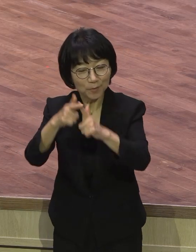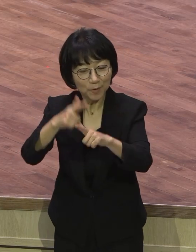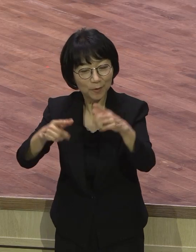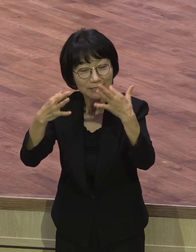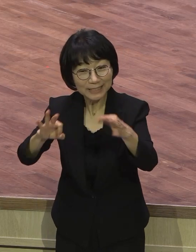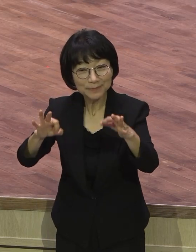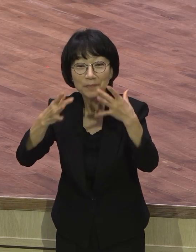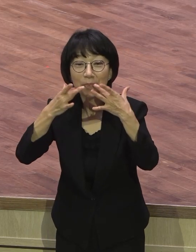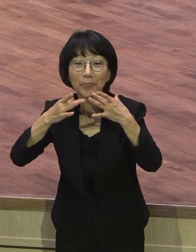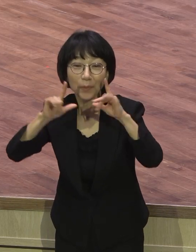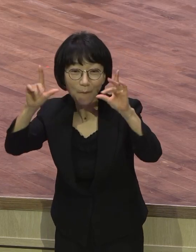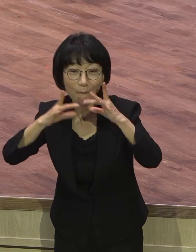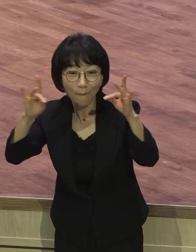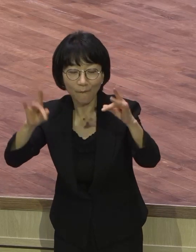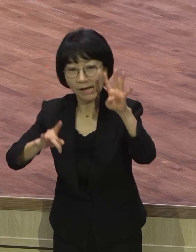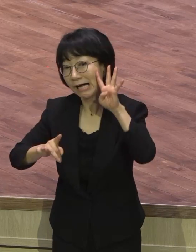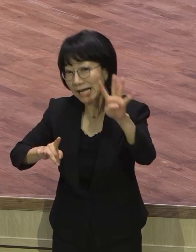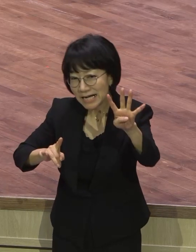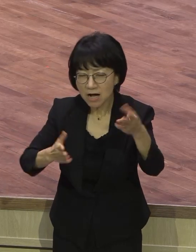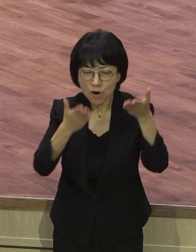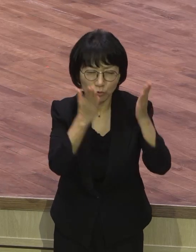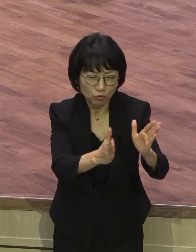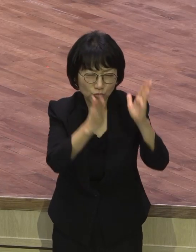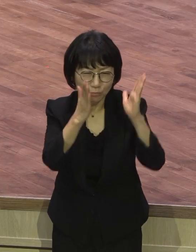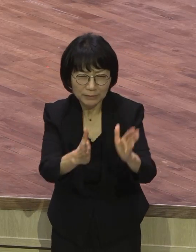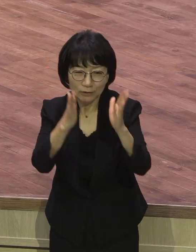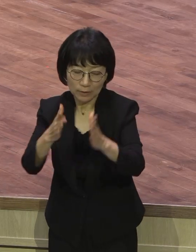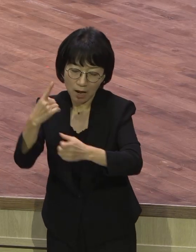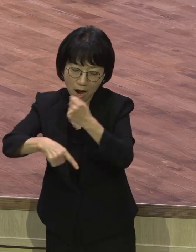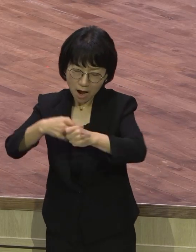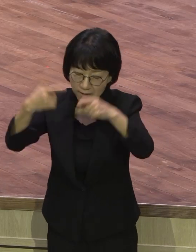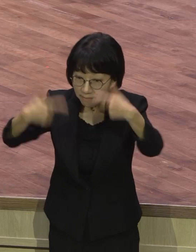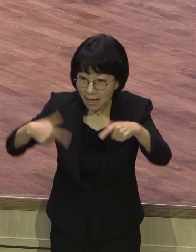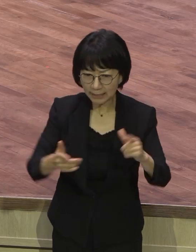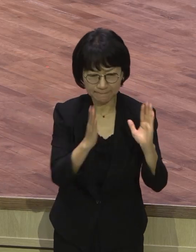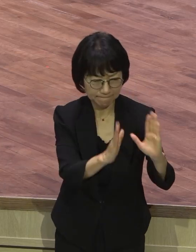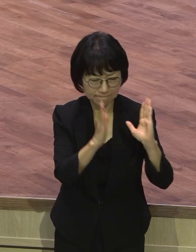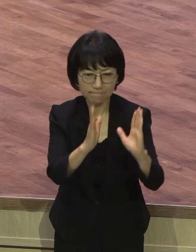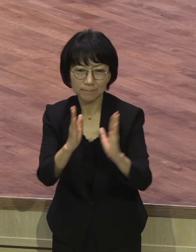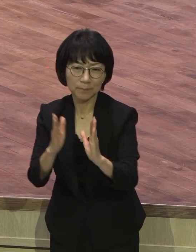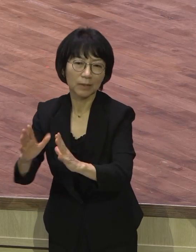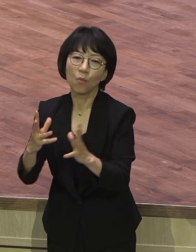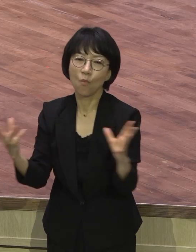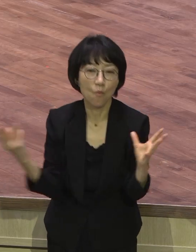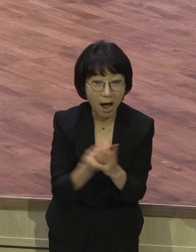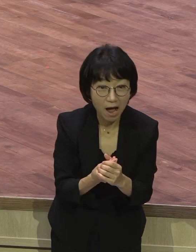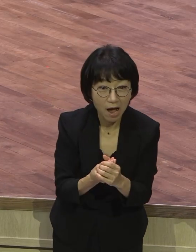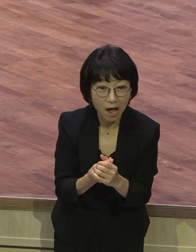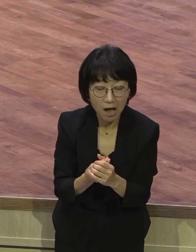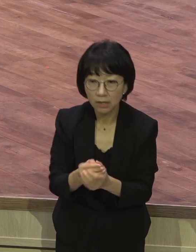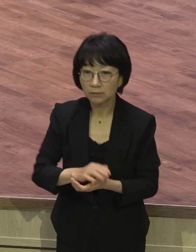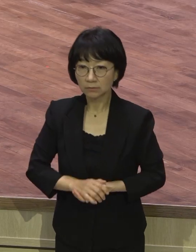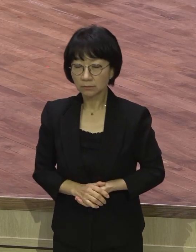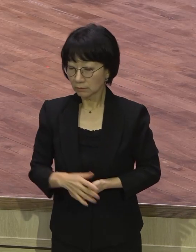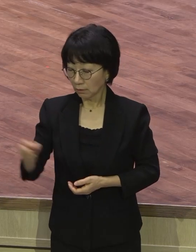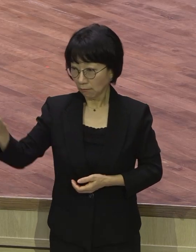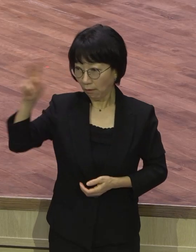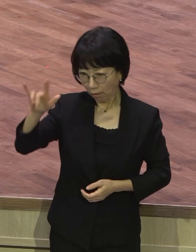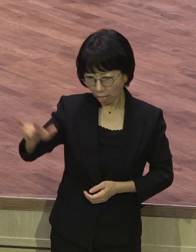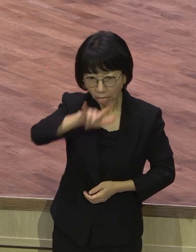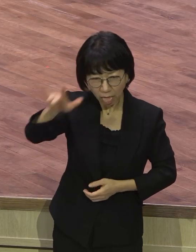어마어마하게 거창하게 준비를 엄청나게 해마다 하는 그렇게 준비를 다 해놨는데 이게 지금